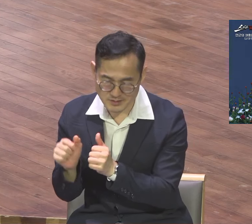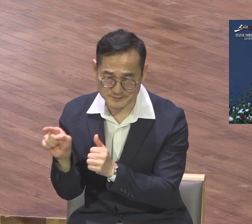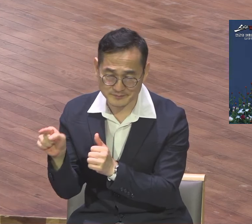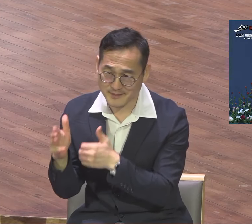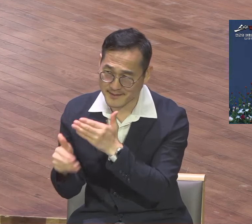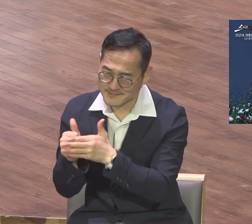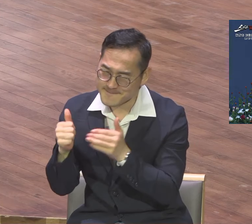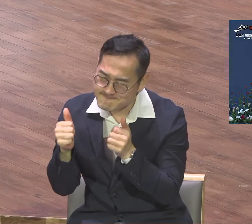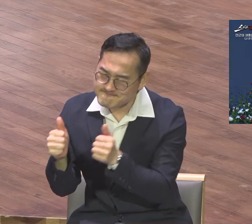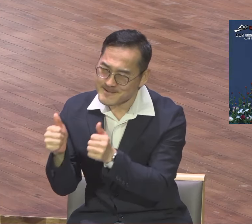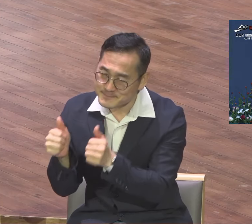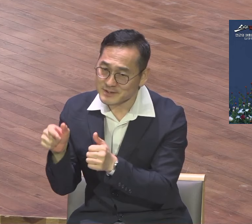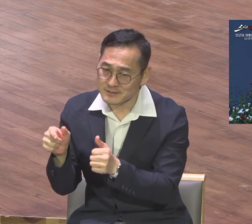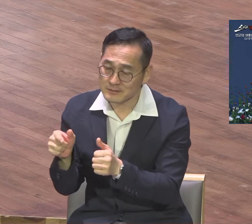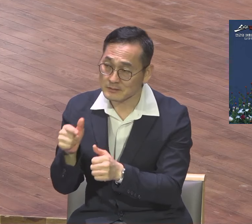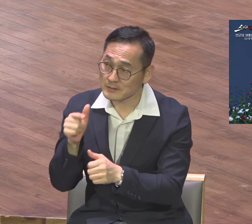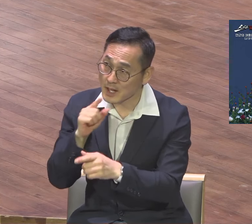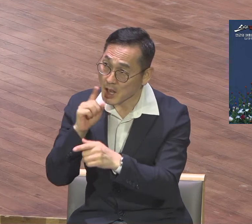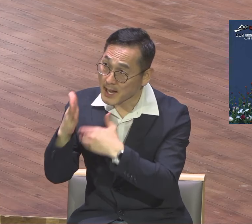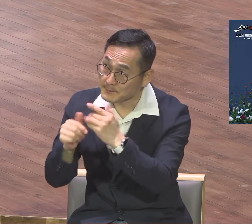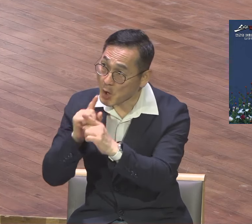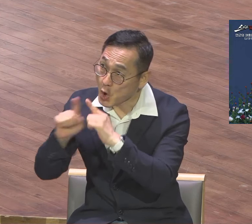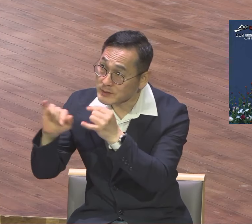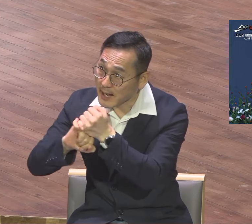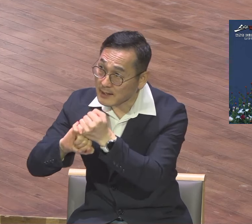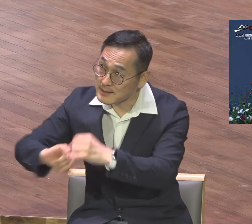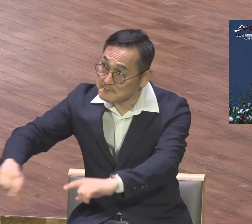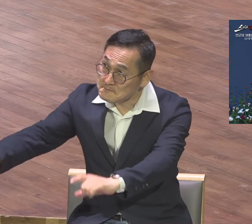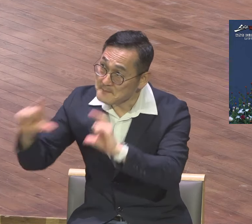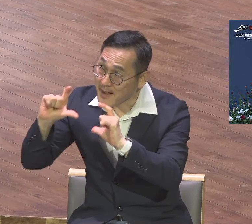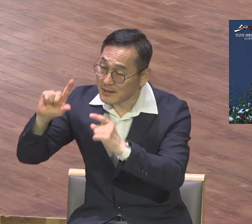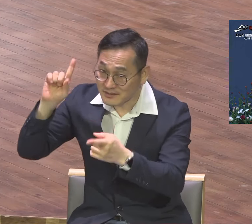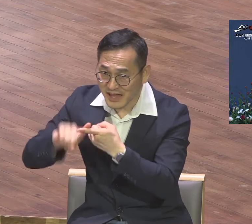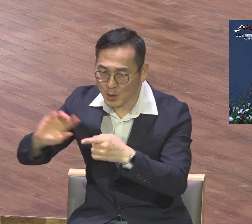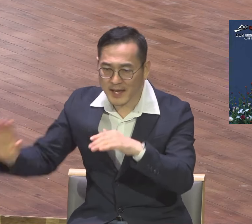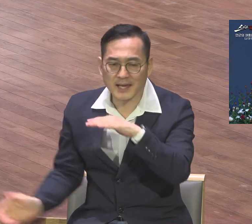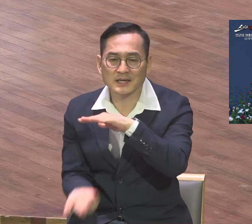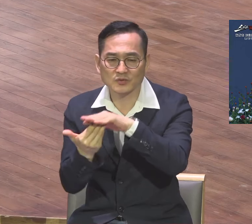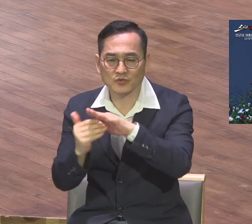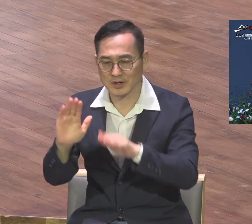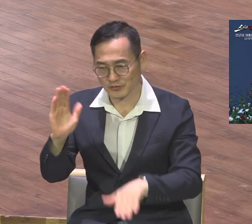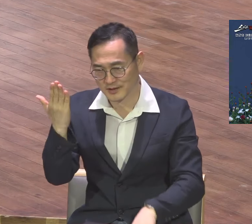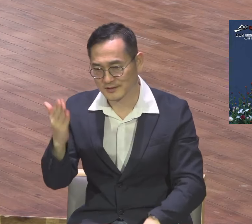이 하나님의 언약은 반드시 성취가 되는 것이다.